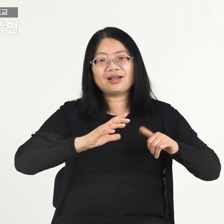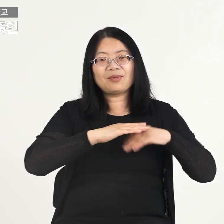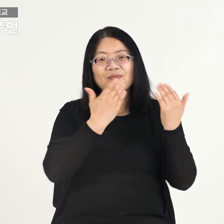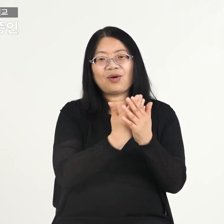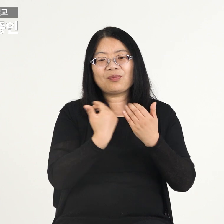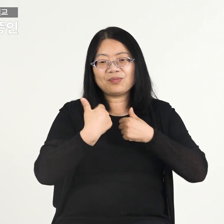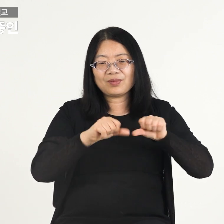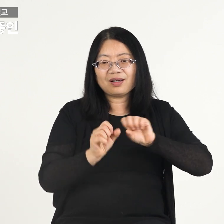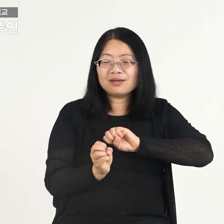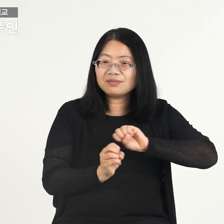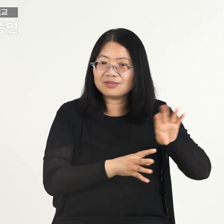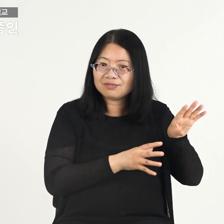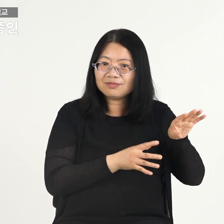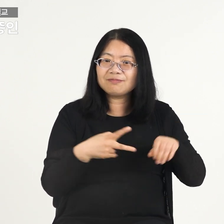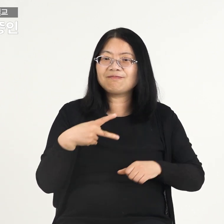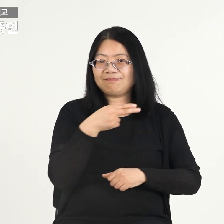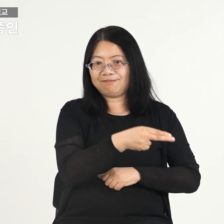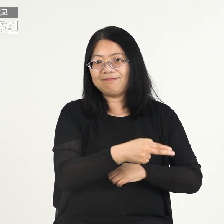다 깨버리고